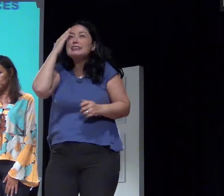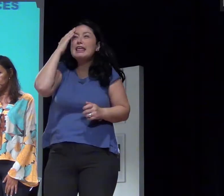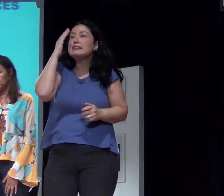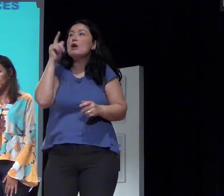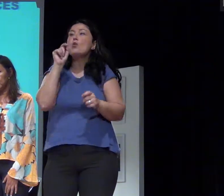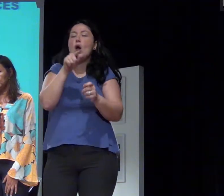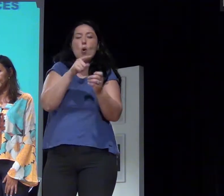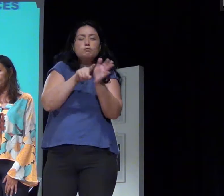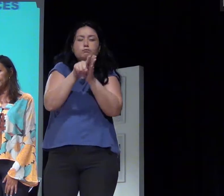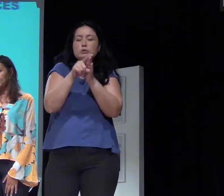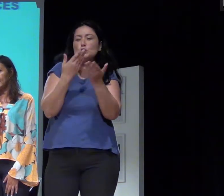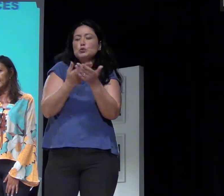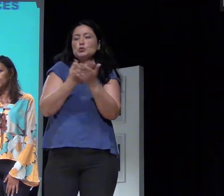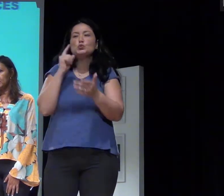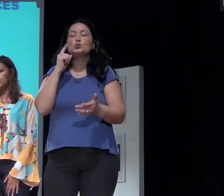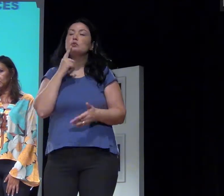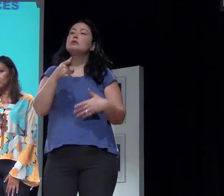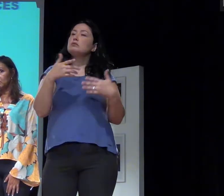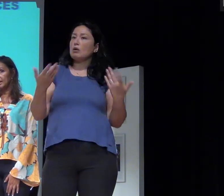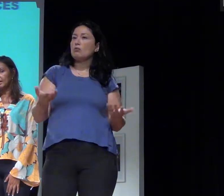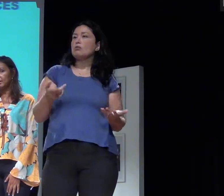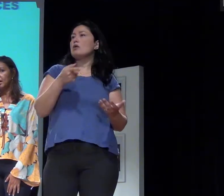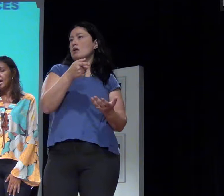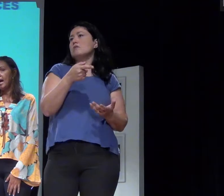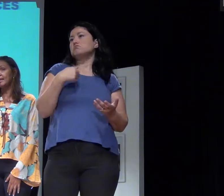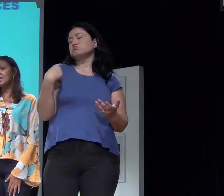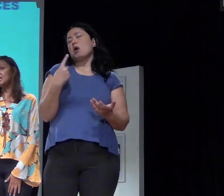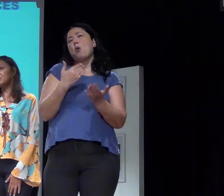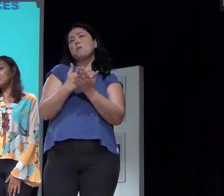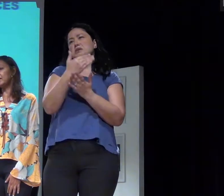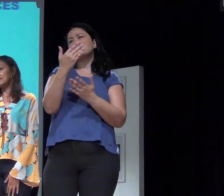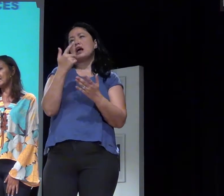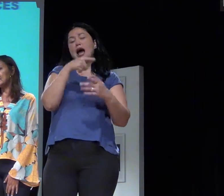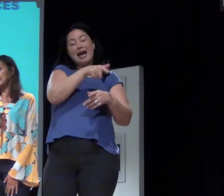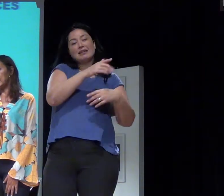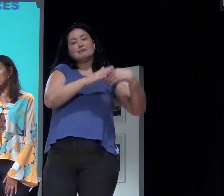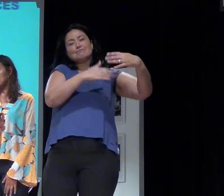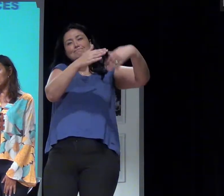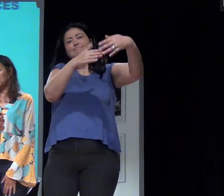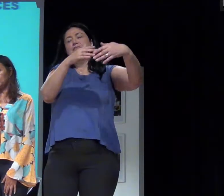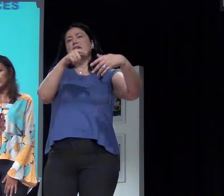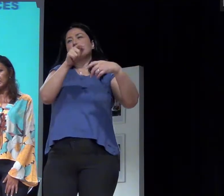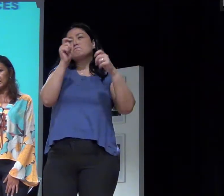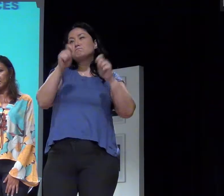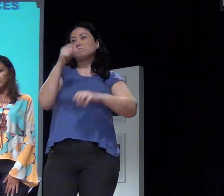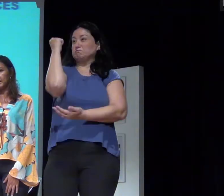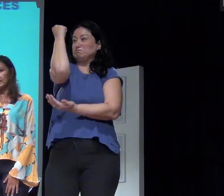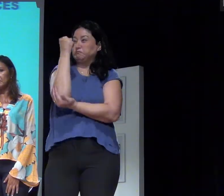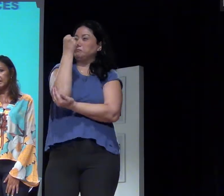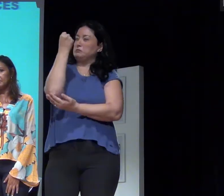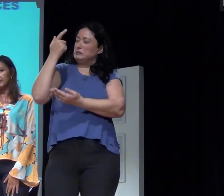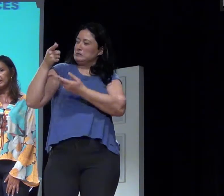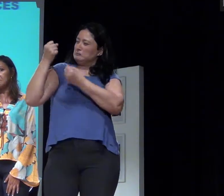estudos surdos. Então, é a partir daí realmente que nós estamos começando a desenvolver esse alicerce que nós precisamos,